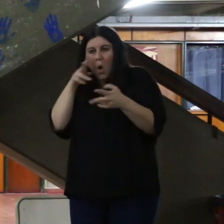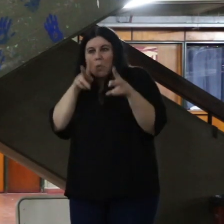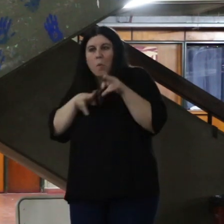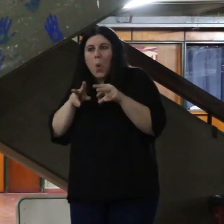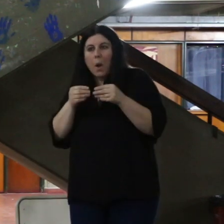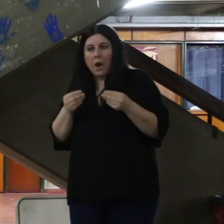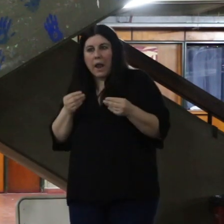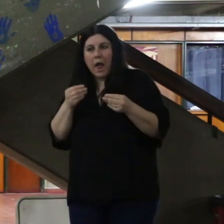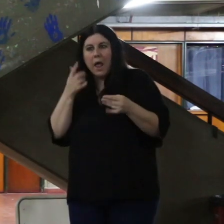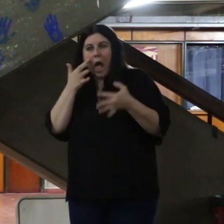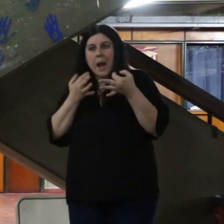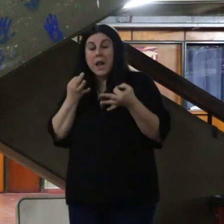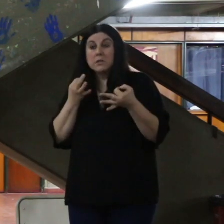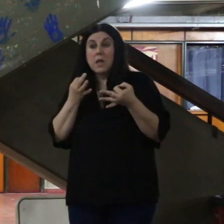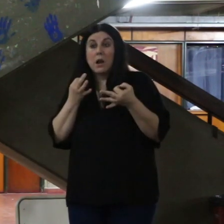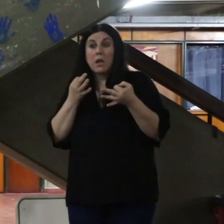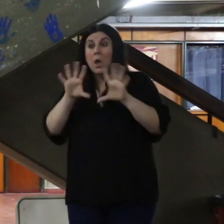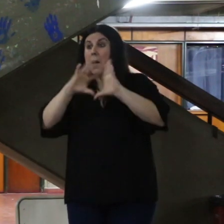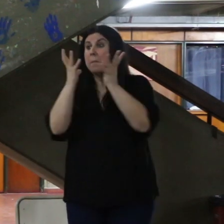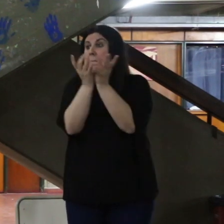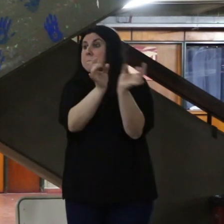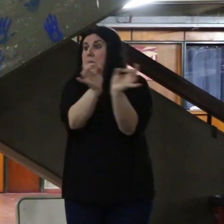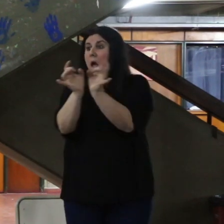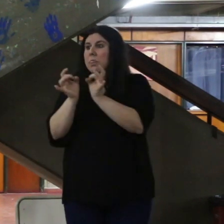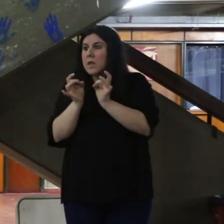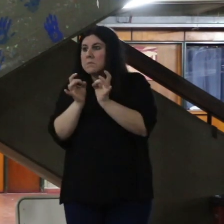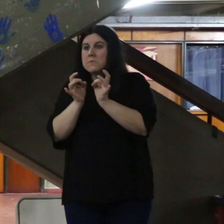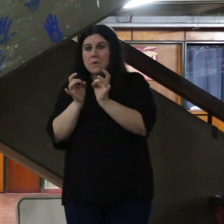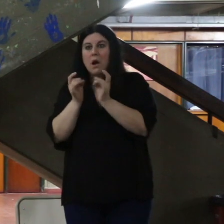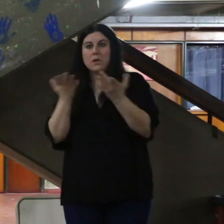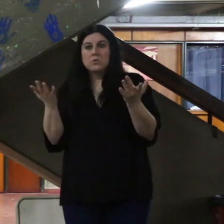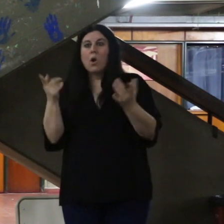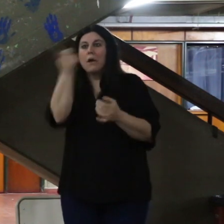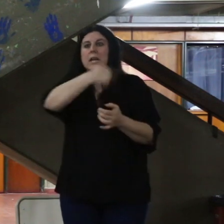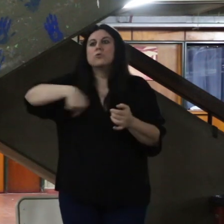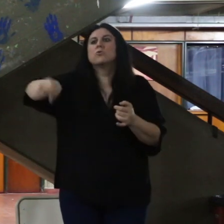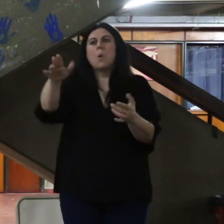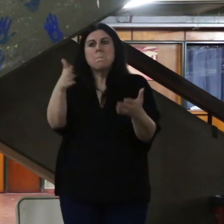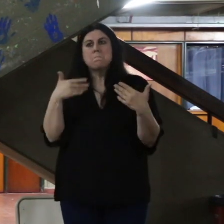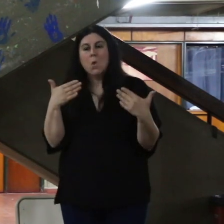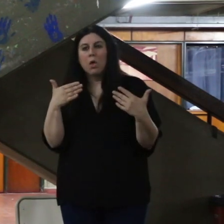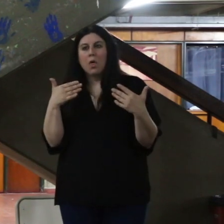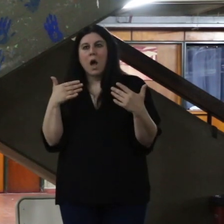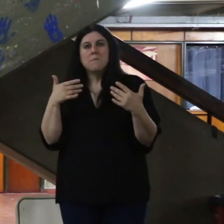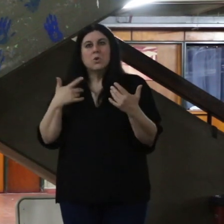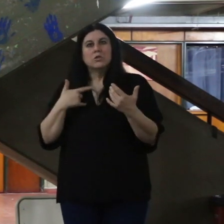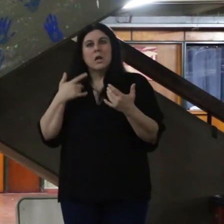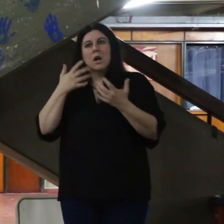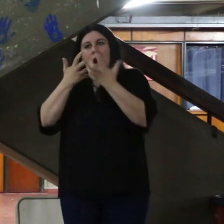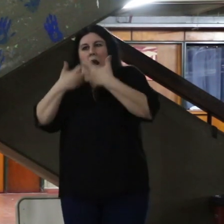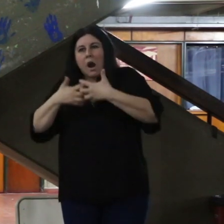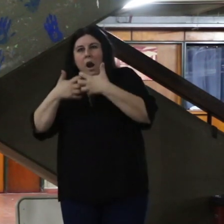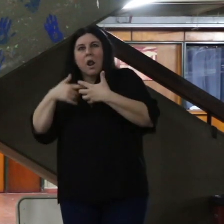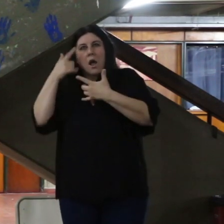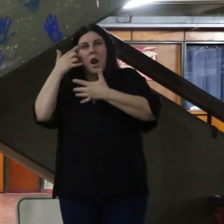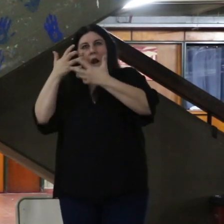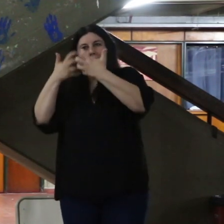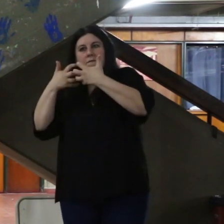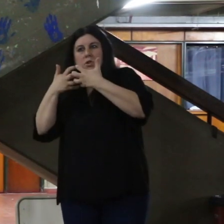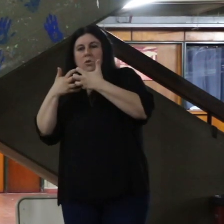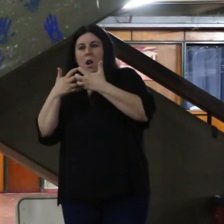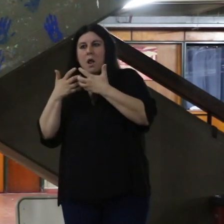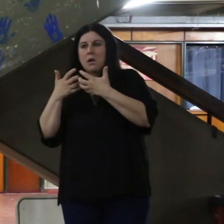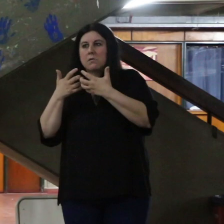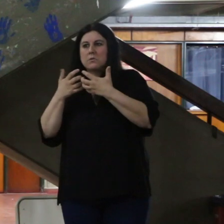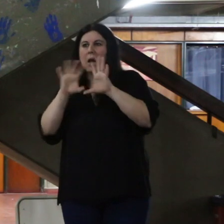La pandemia nos llevó a movernos mucho. La pandemia no fue solo incómoda, ¿sí?